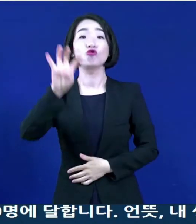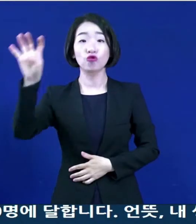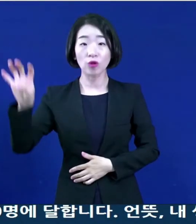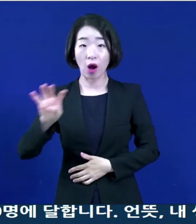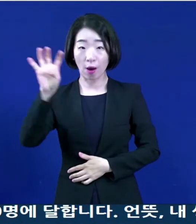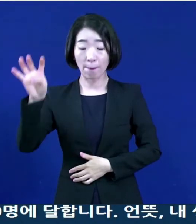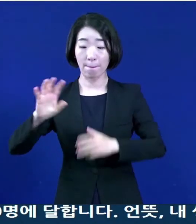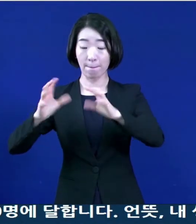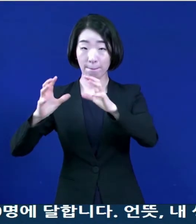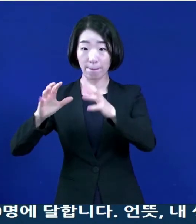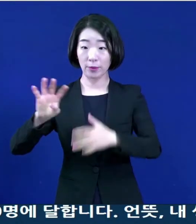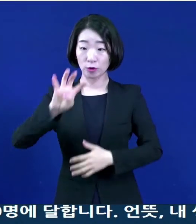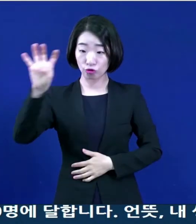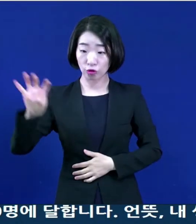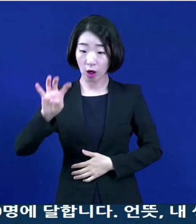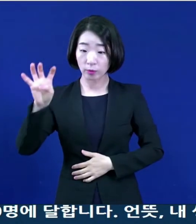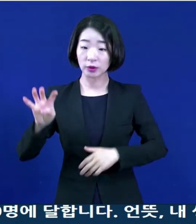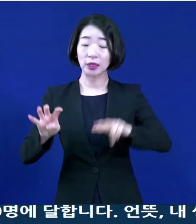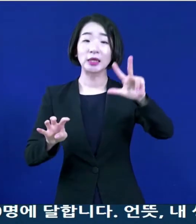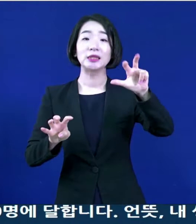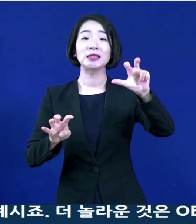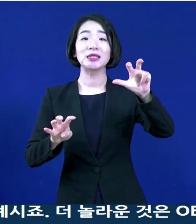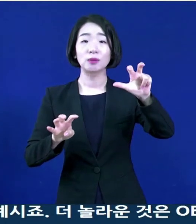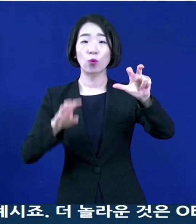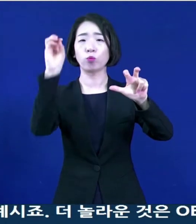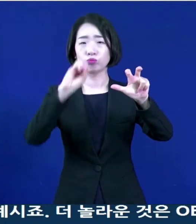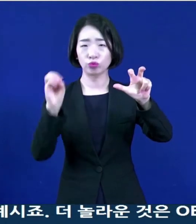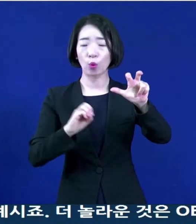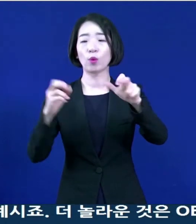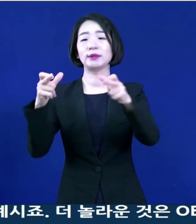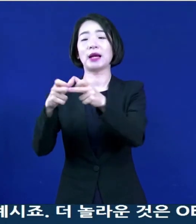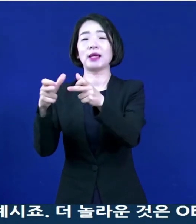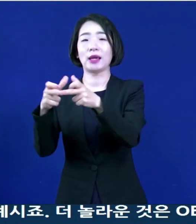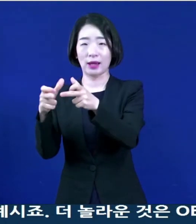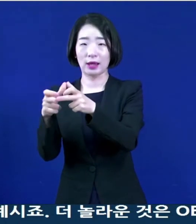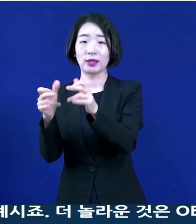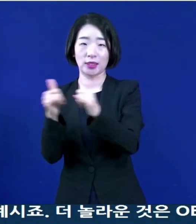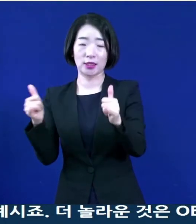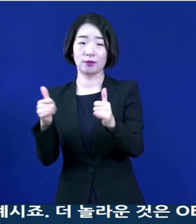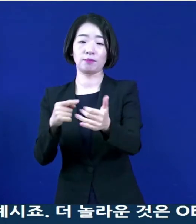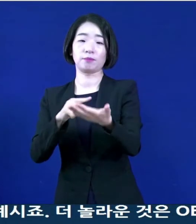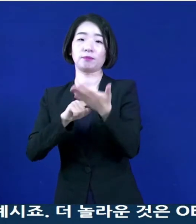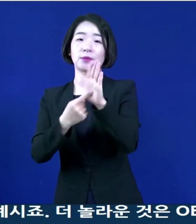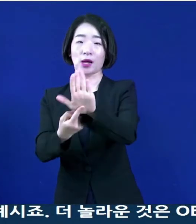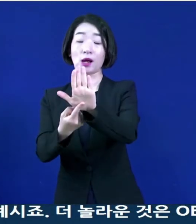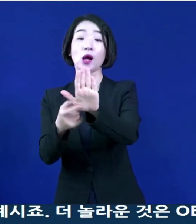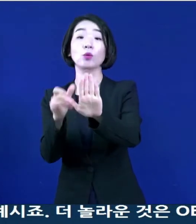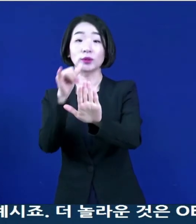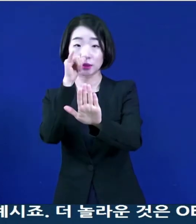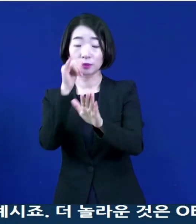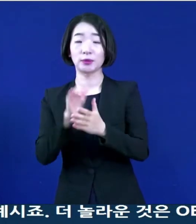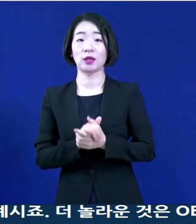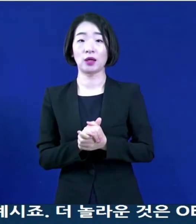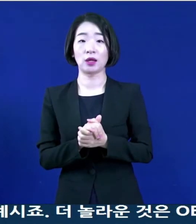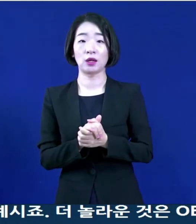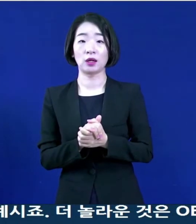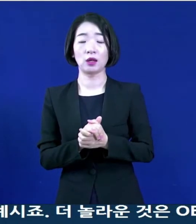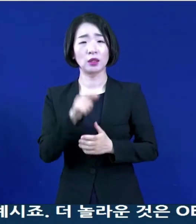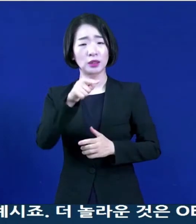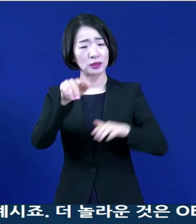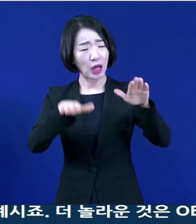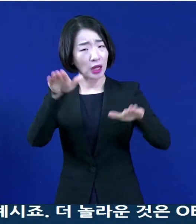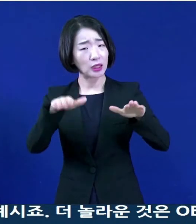1, 4명 중에 1명이 장애를 가지고 있다, 이렇게 얘기하는 겁니다. 이런 차이는